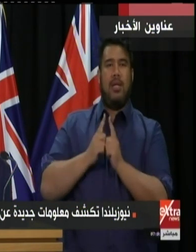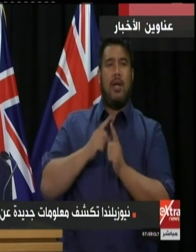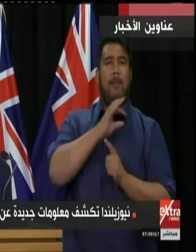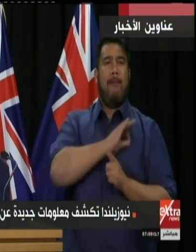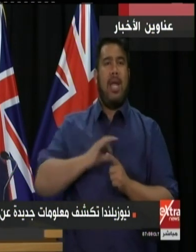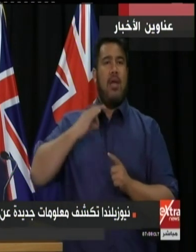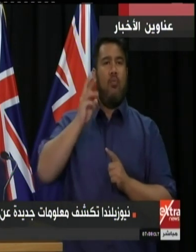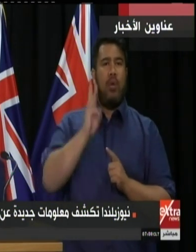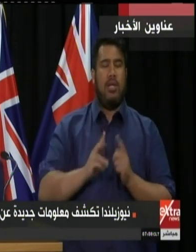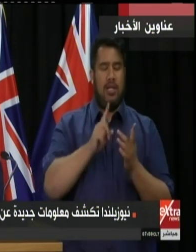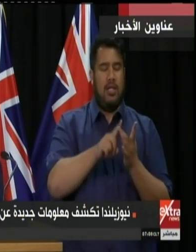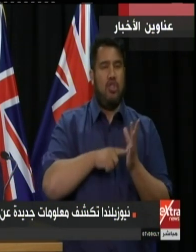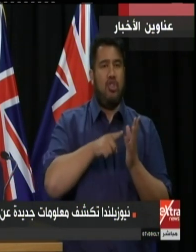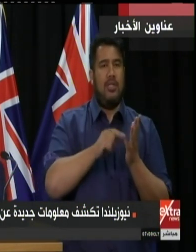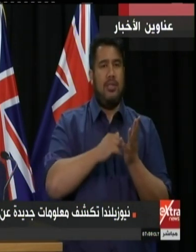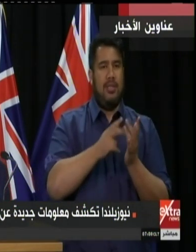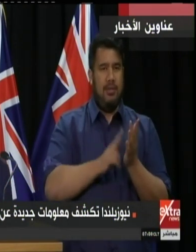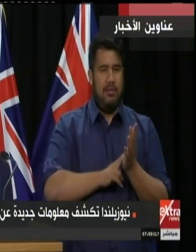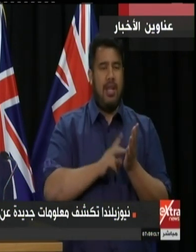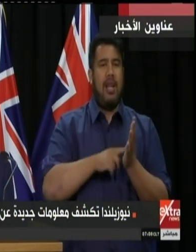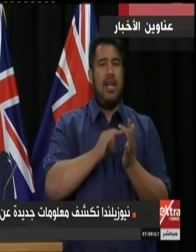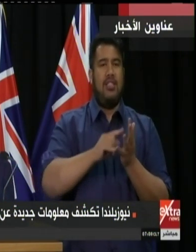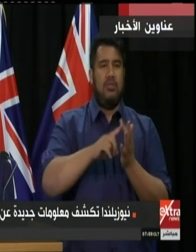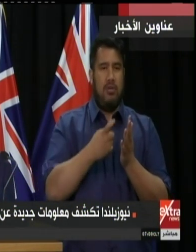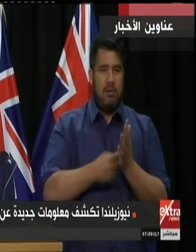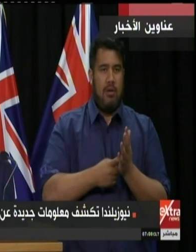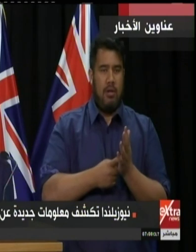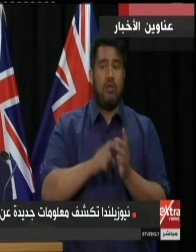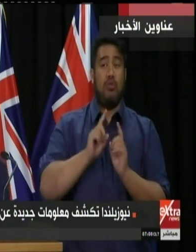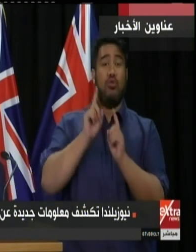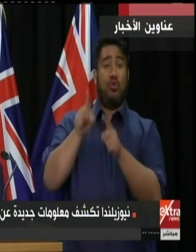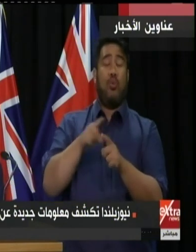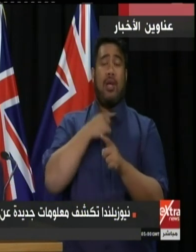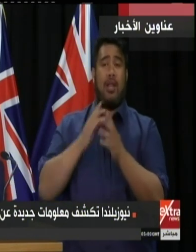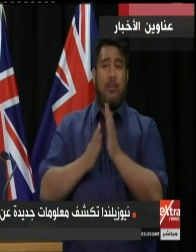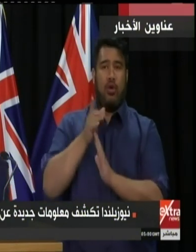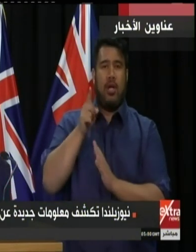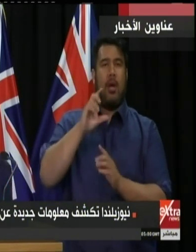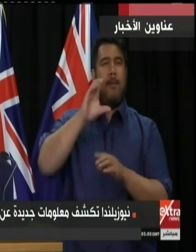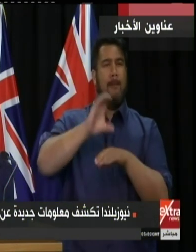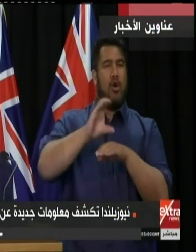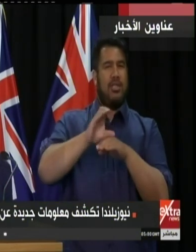رئيسة وزراء نيوزيلندا تقول إن منفذ هجوم المسجدين راسل الحكومة قبل الحادثة بدقائق.